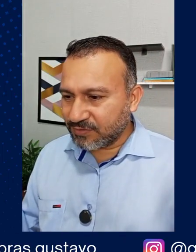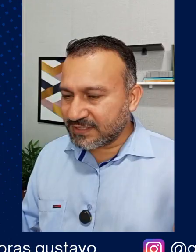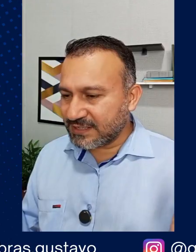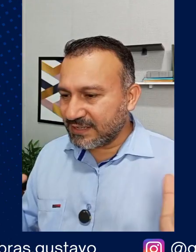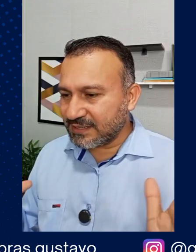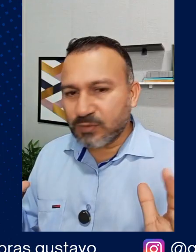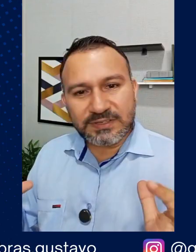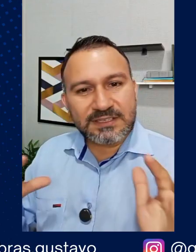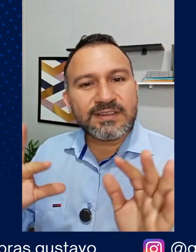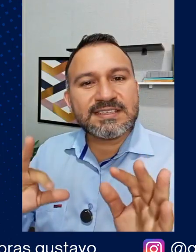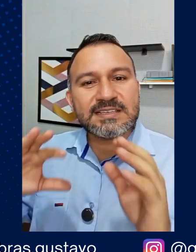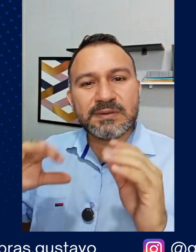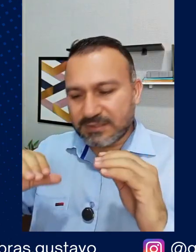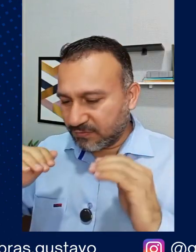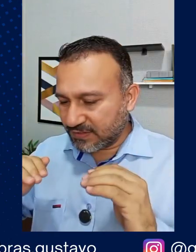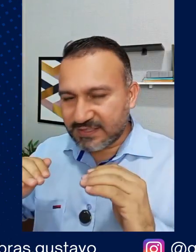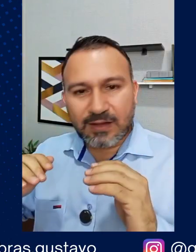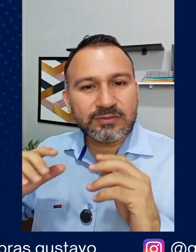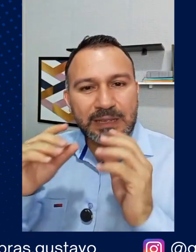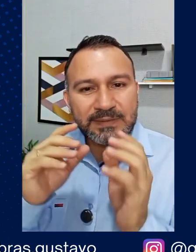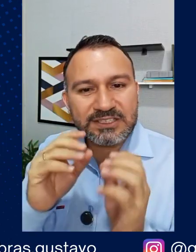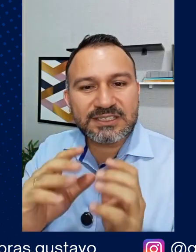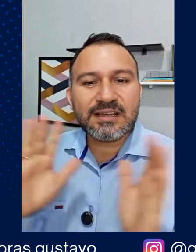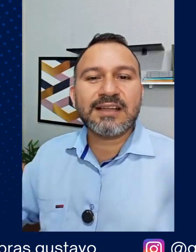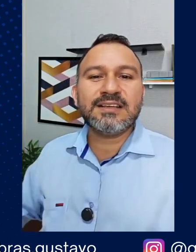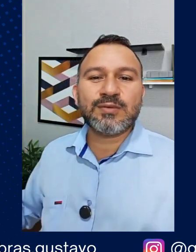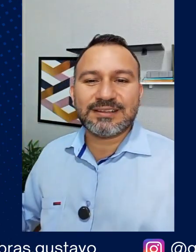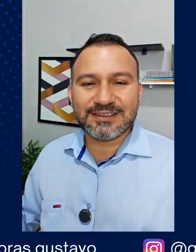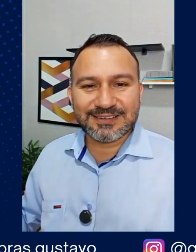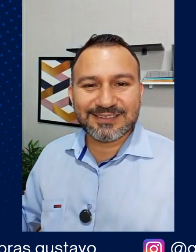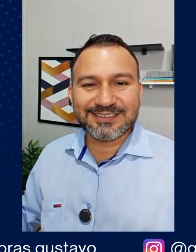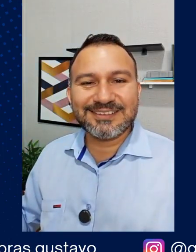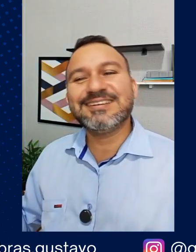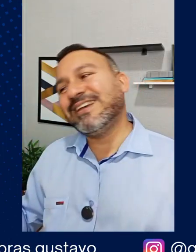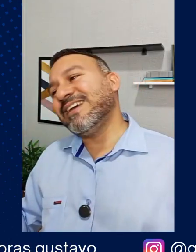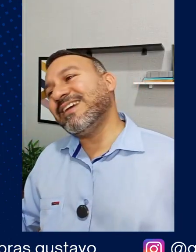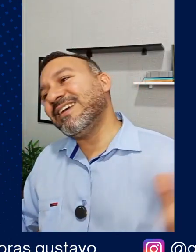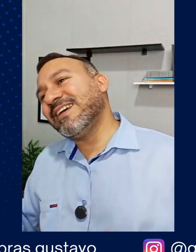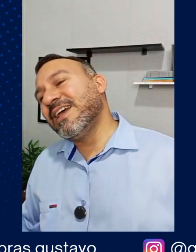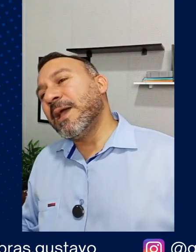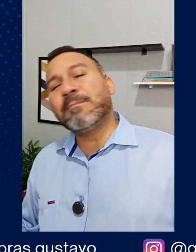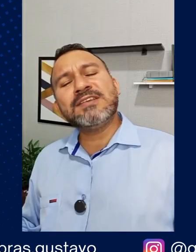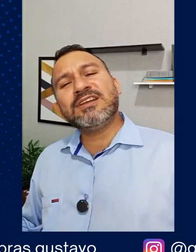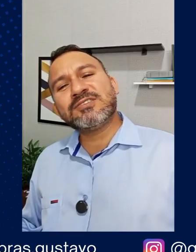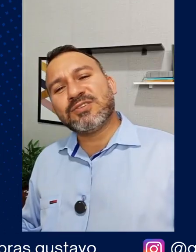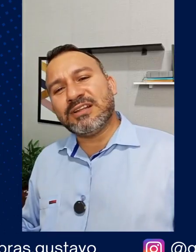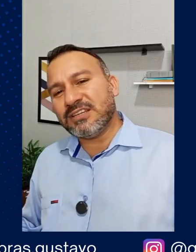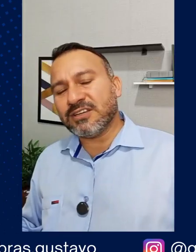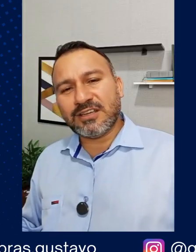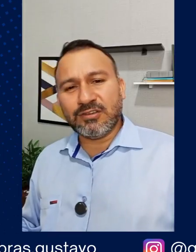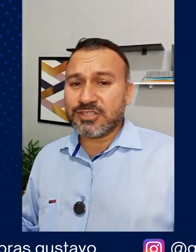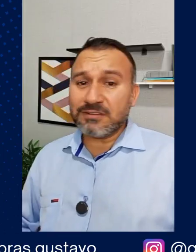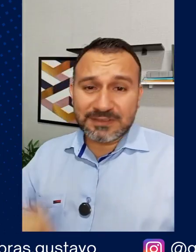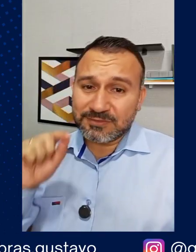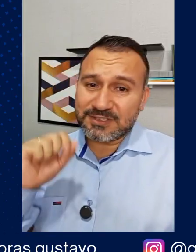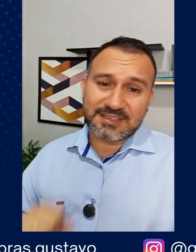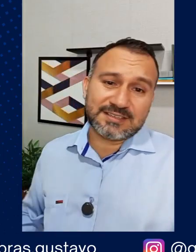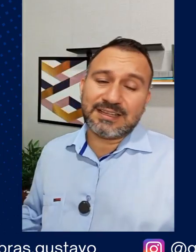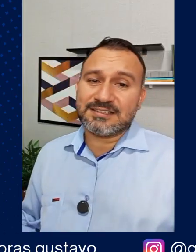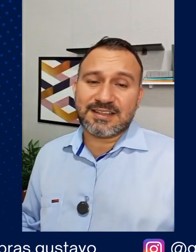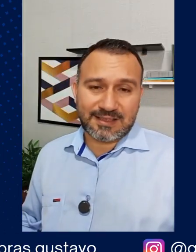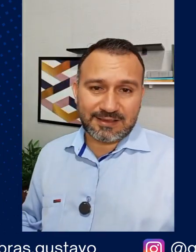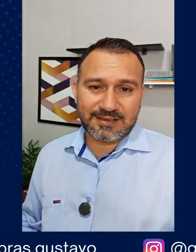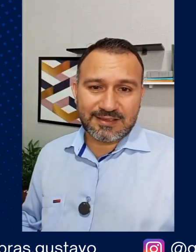vezes você só precisa fazer a expressão facial na medida adequada. Mas olha só, Lídia, eu já vi